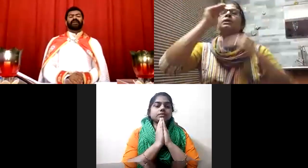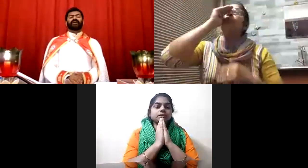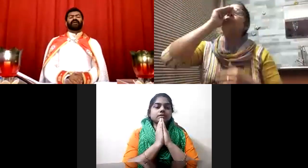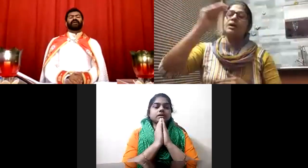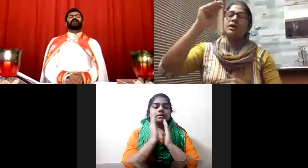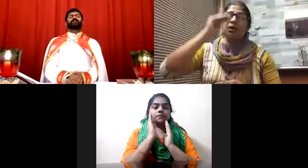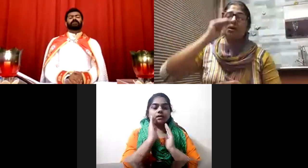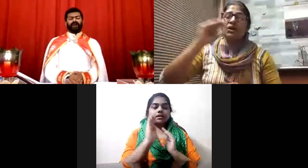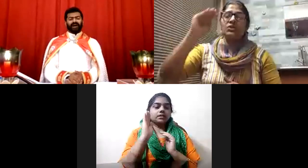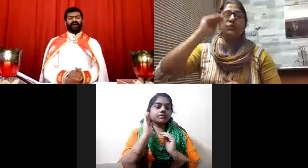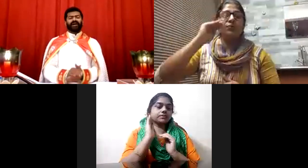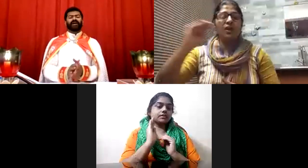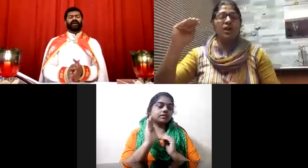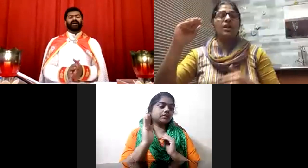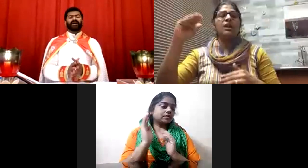ശബ്ദമുയർത്തി